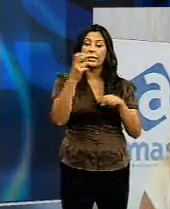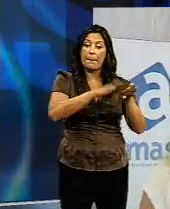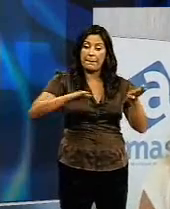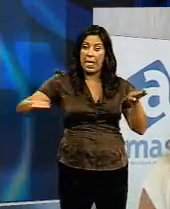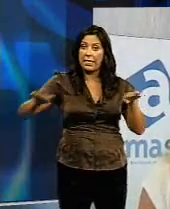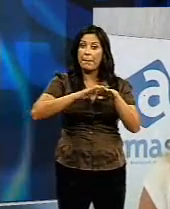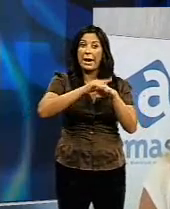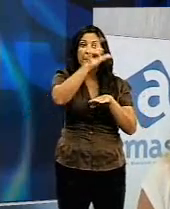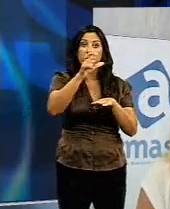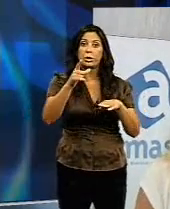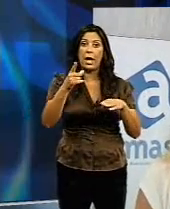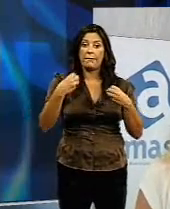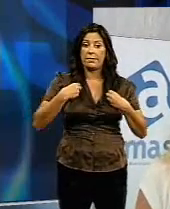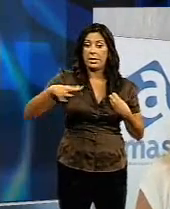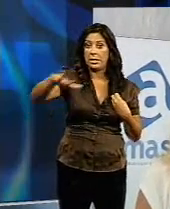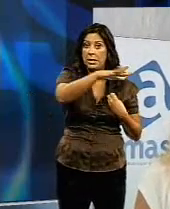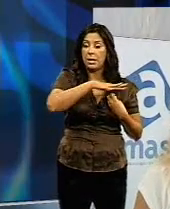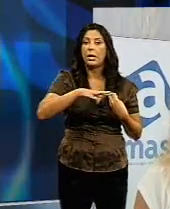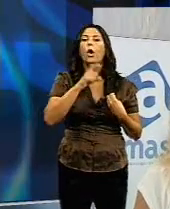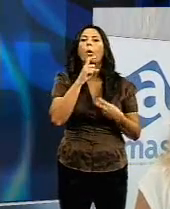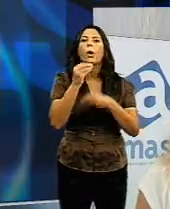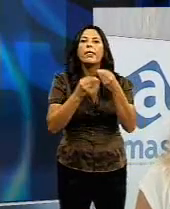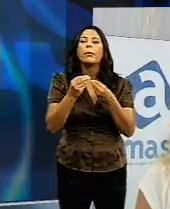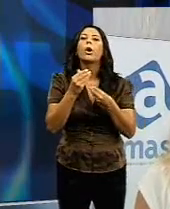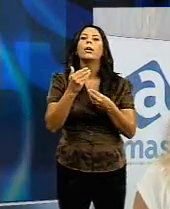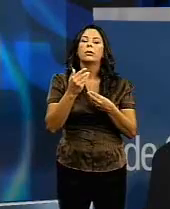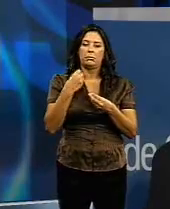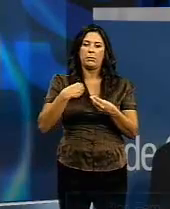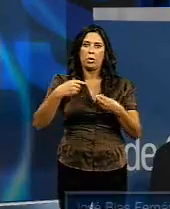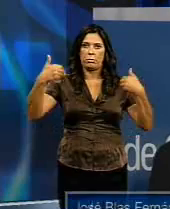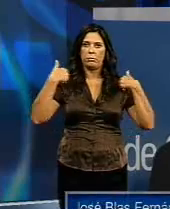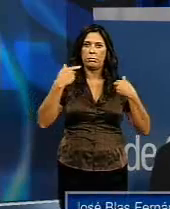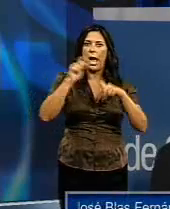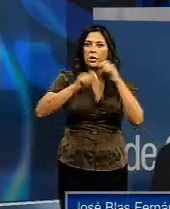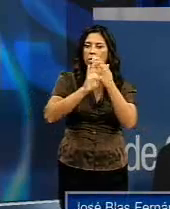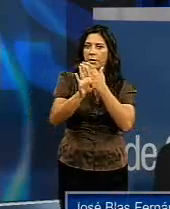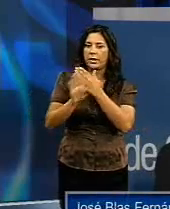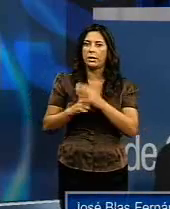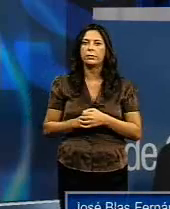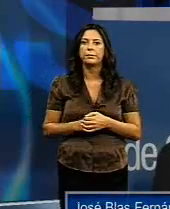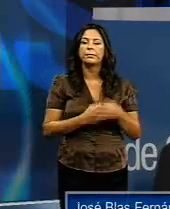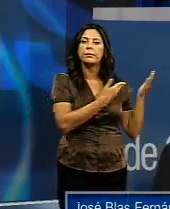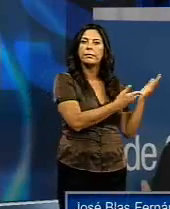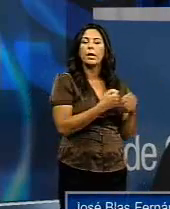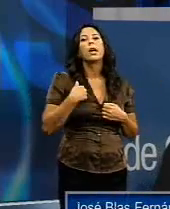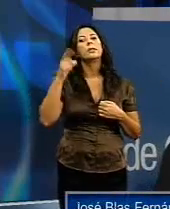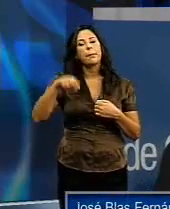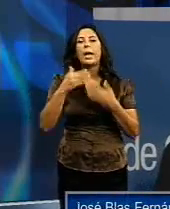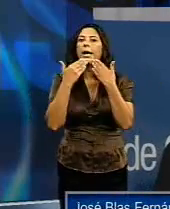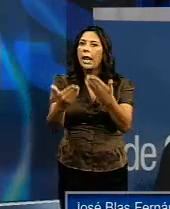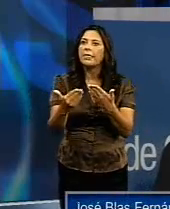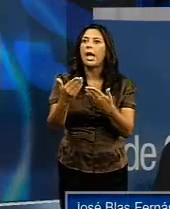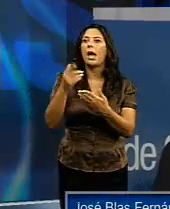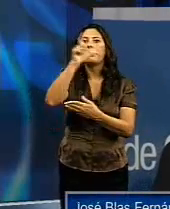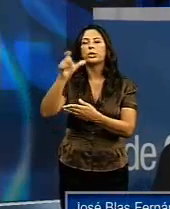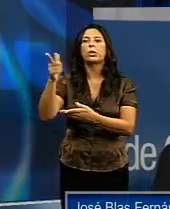para los vecinos del barrio, lo vamos a hacer a través de nuestra asociación de vecinos. Quiero agradecer de verdad también a todos los que nos han ayudado, en especial también la asociación de vecinos